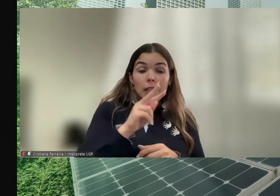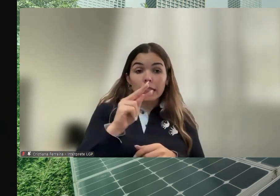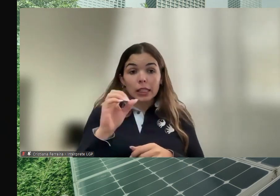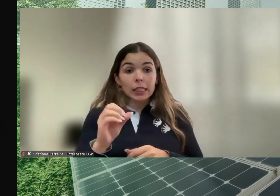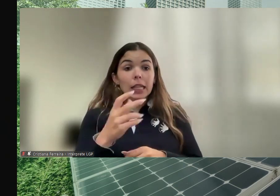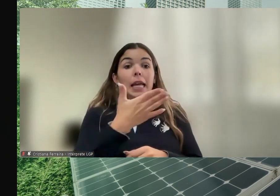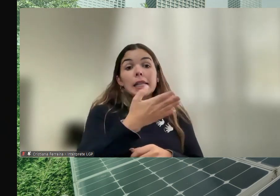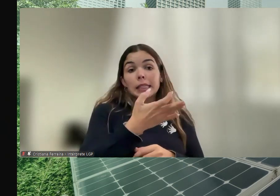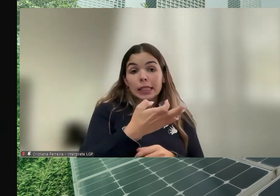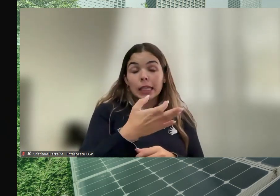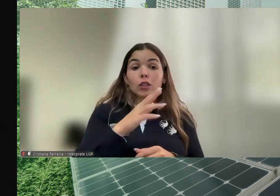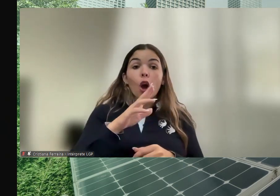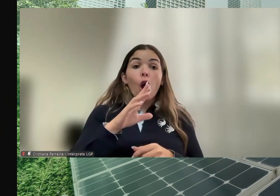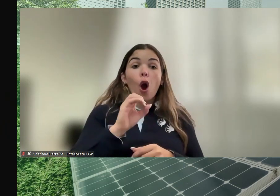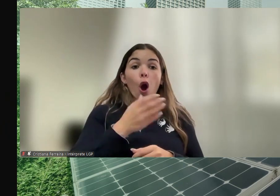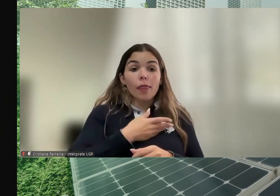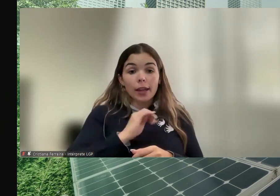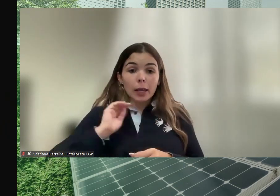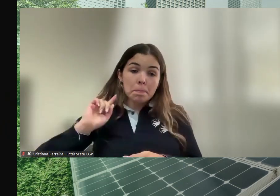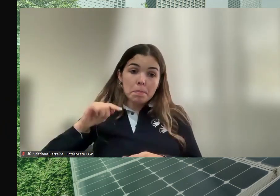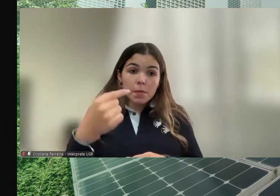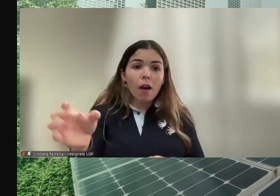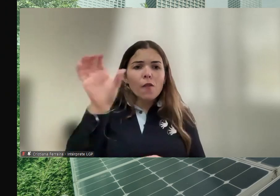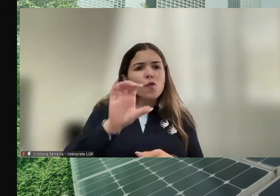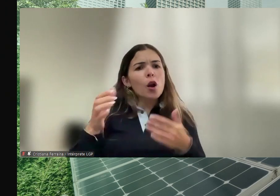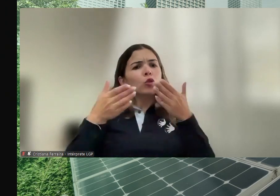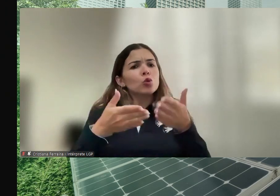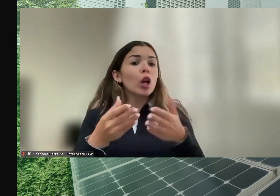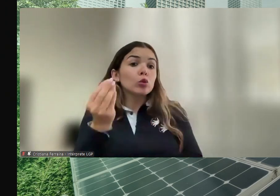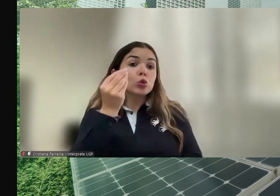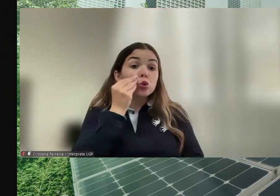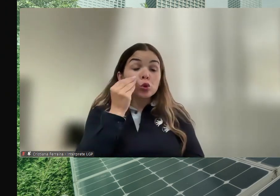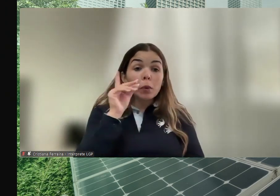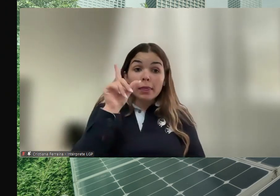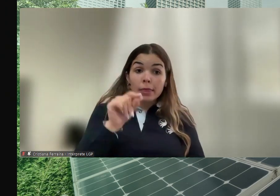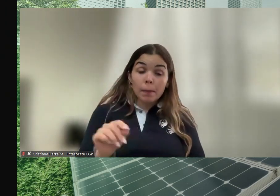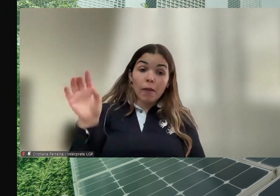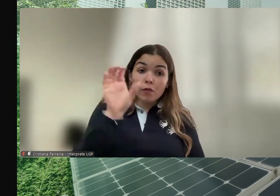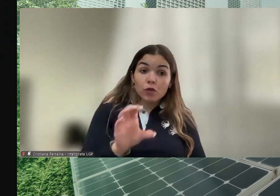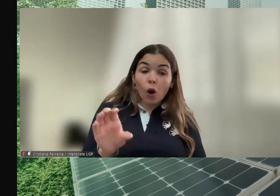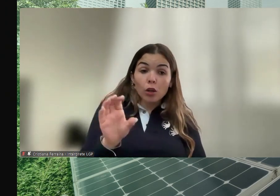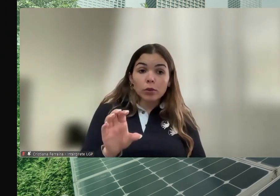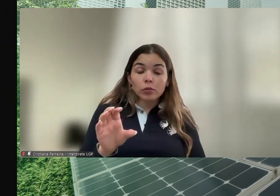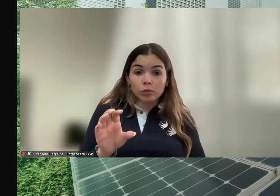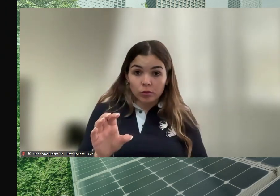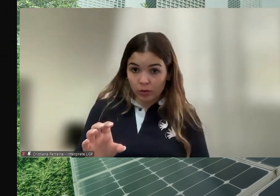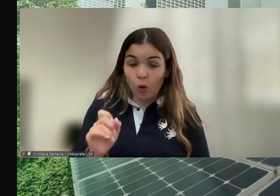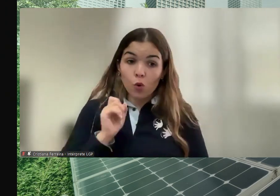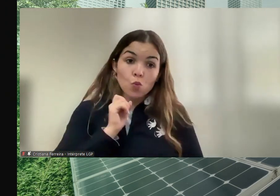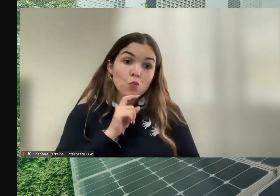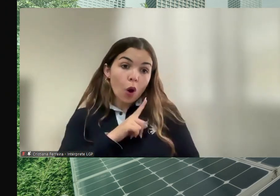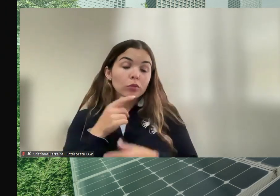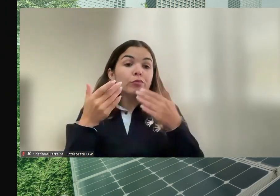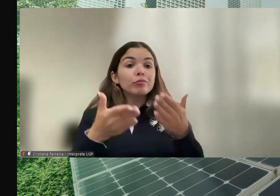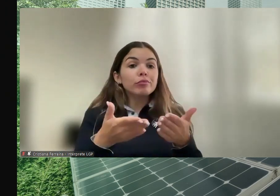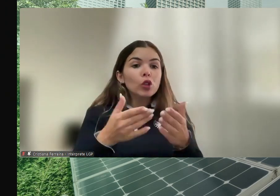no dia-a-dia. De que maneira é que se contribui, de que maneira é que pode contribuir